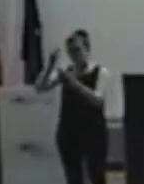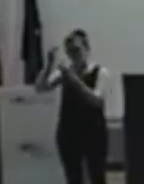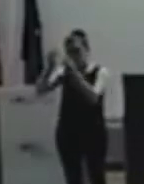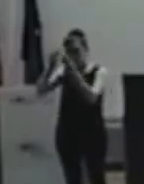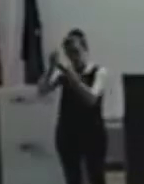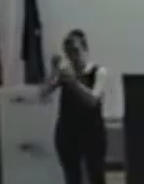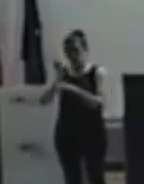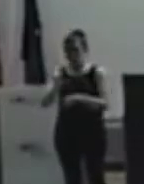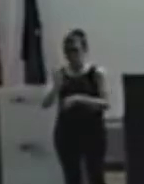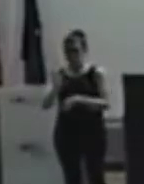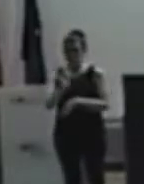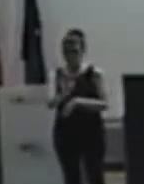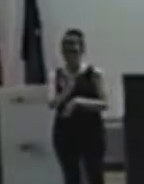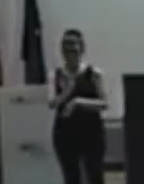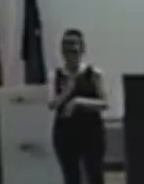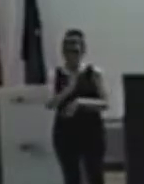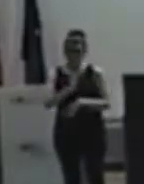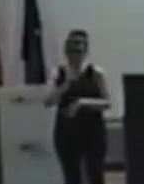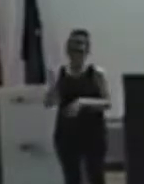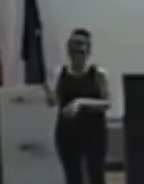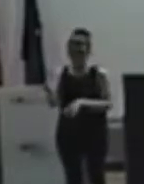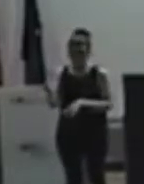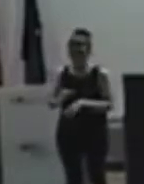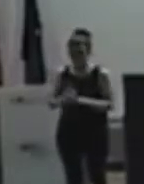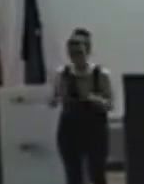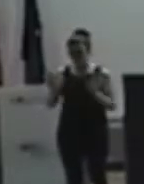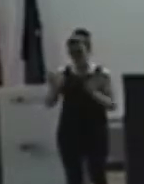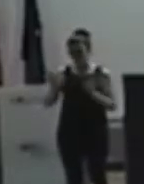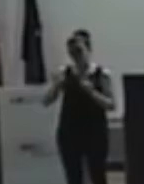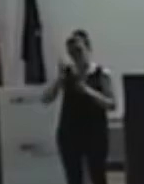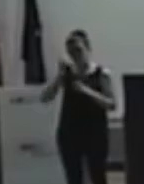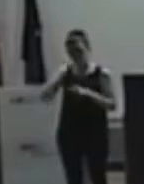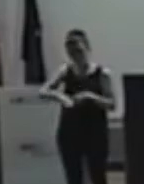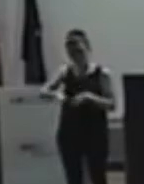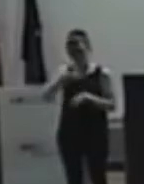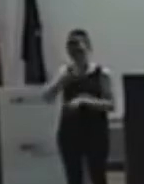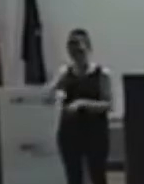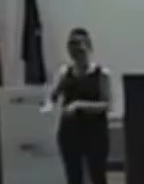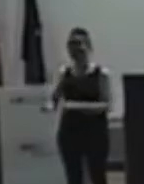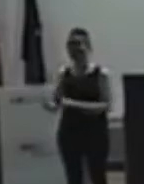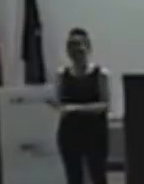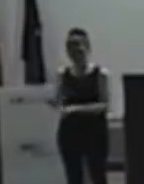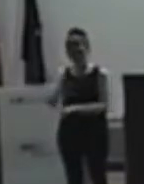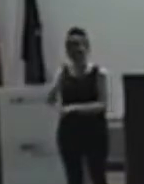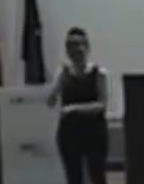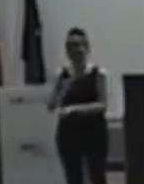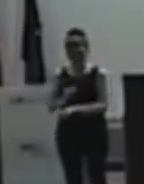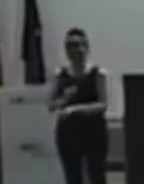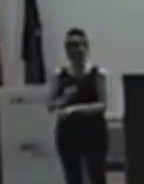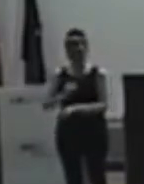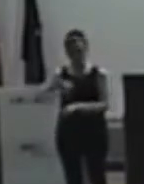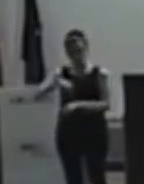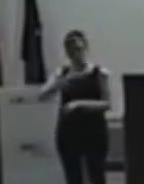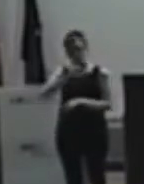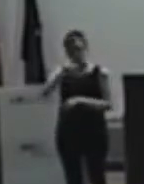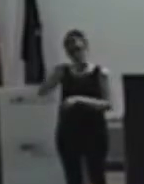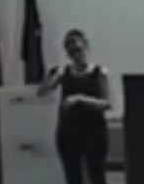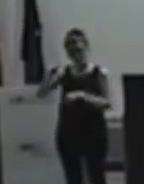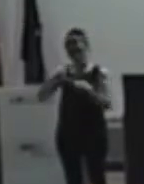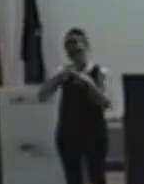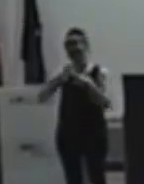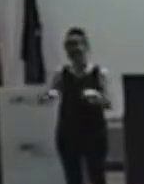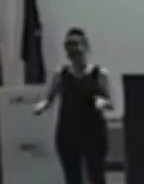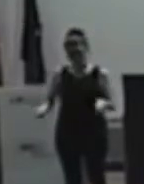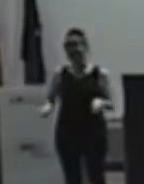compensa? ¿No? Pero, insisto, esto desde la percepción del niño. El adolescente es otra, o sea, también